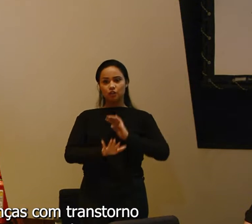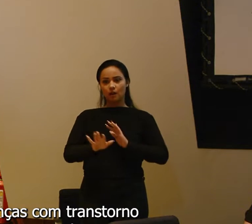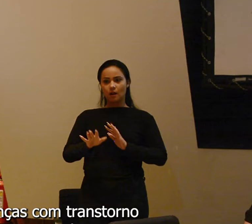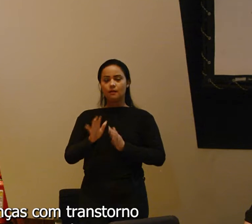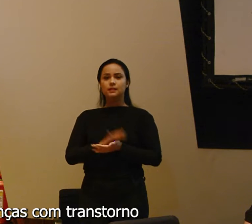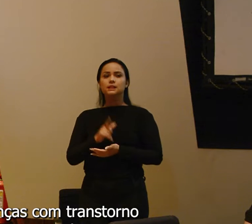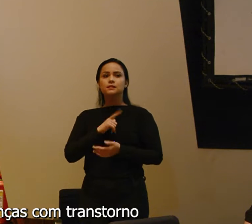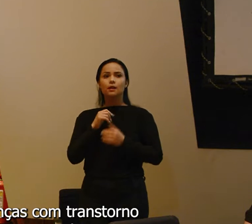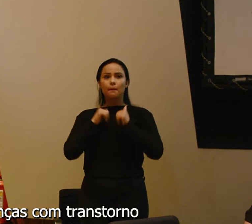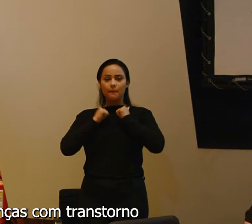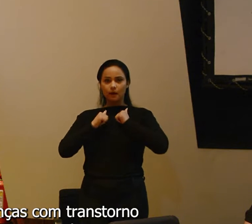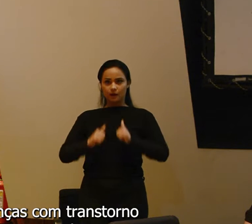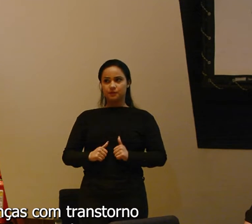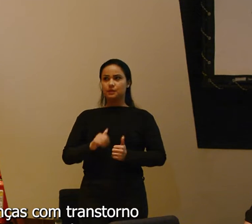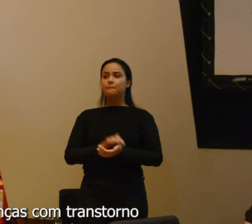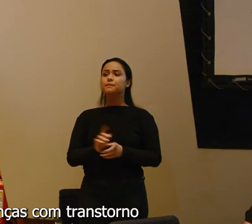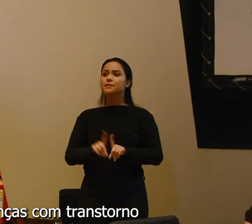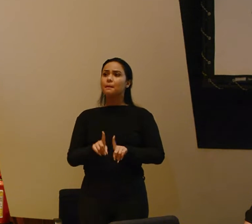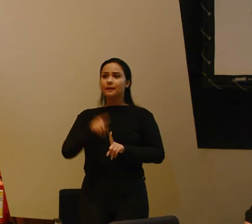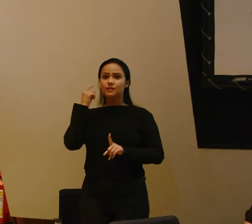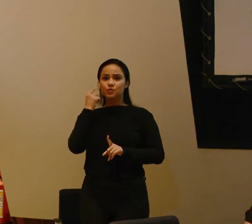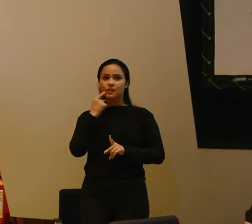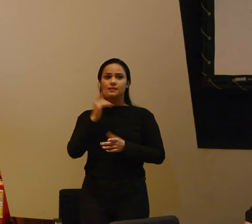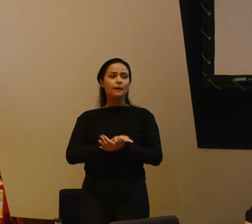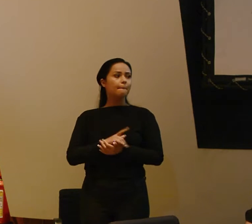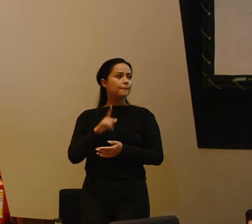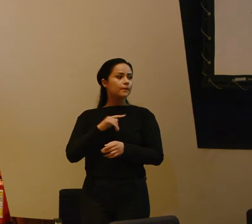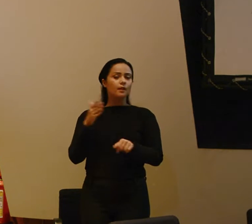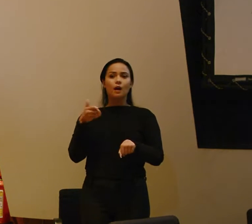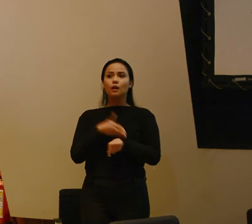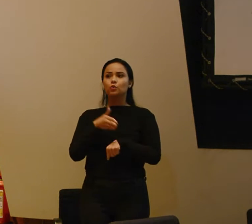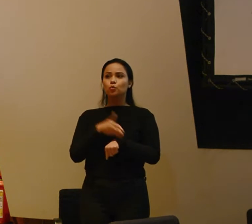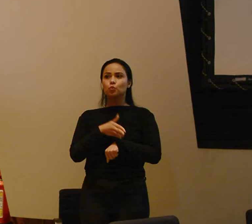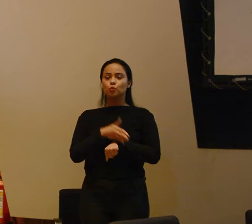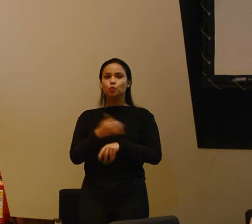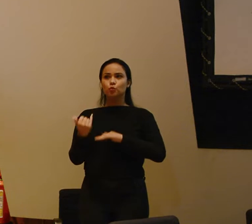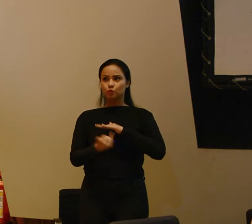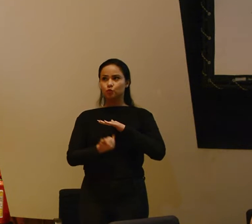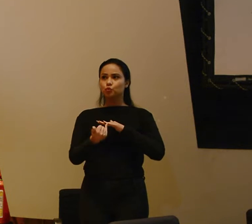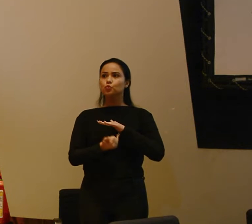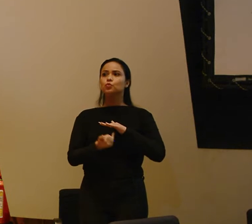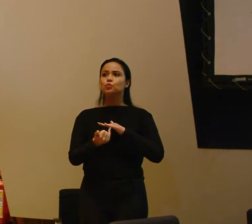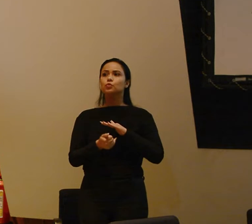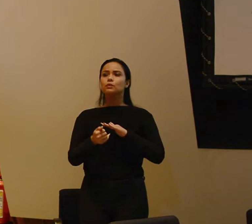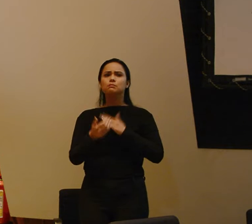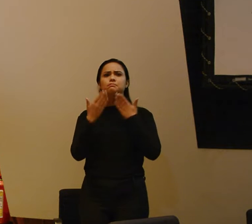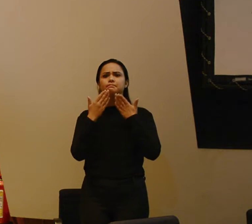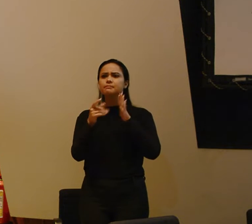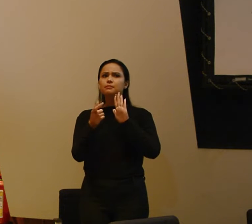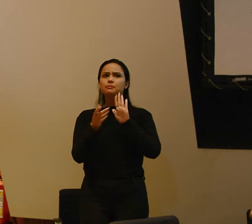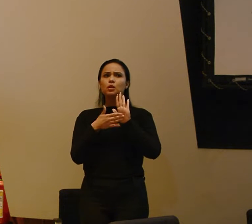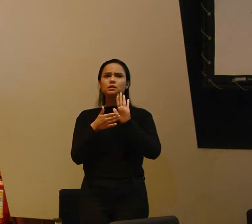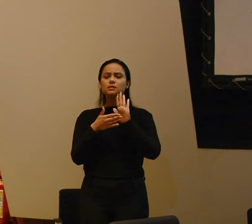com transtorno do espectro autista e a surdez. A gente atua no Instituto e eu vou mostrar um pouquinho